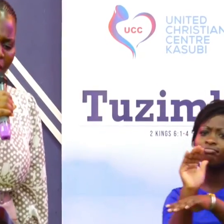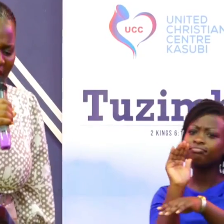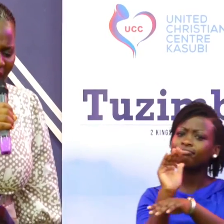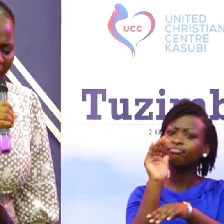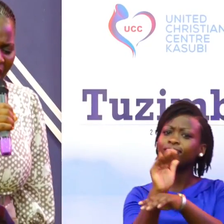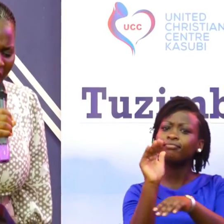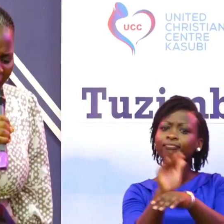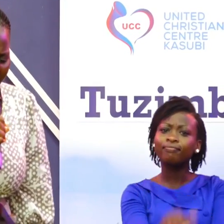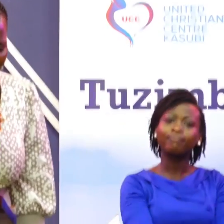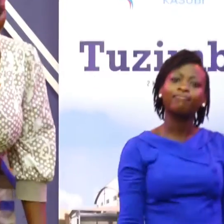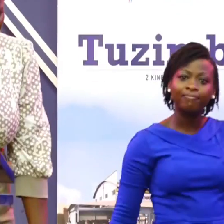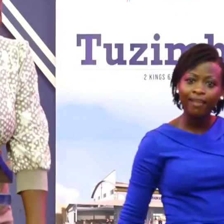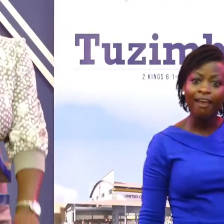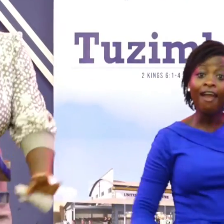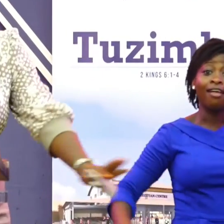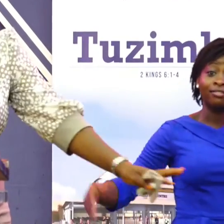nyanza